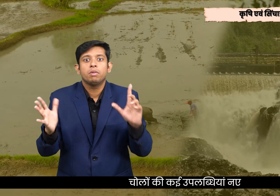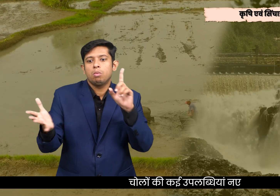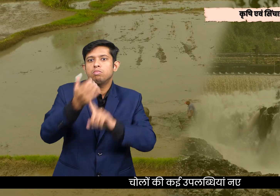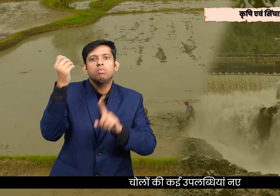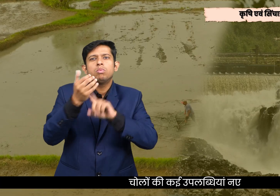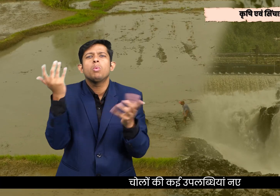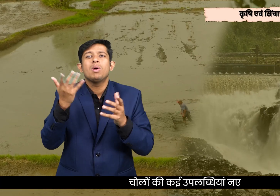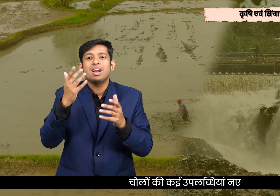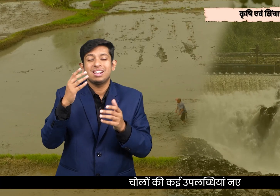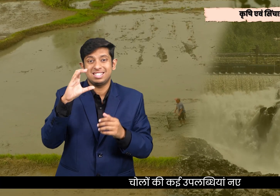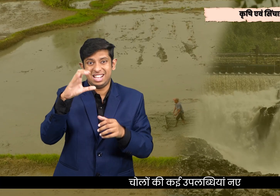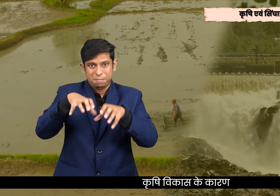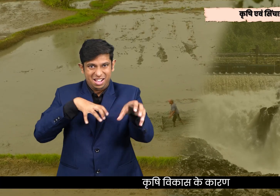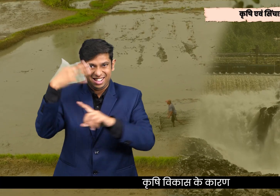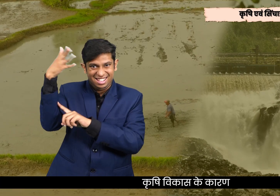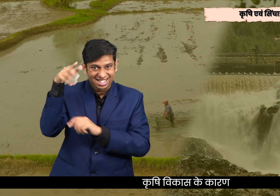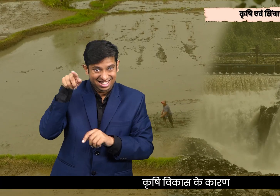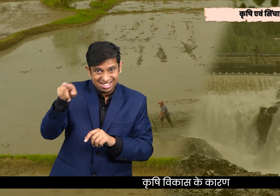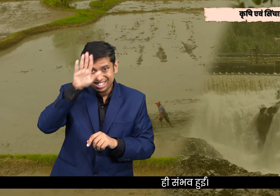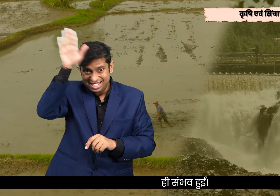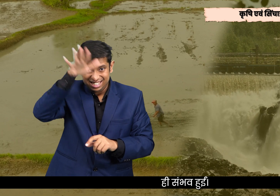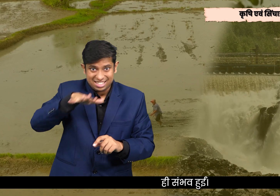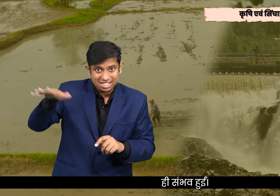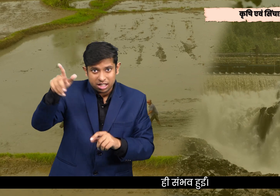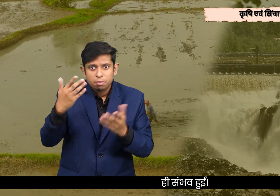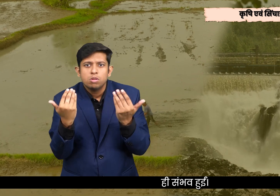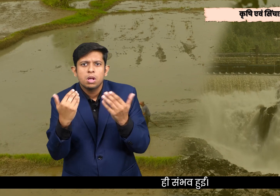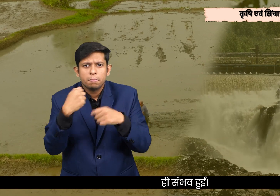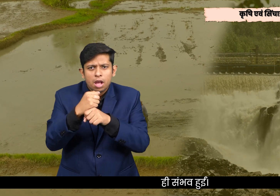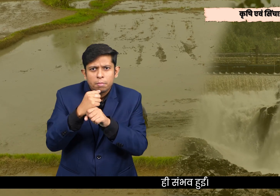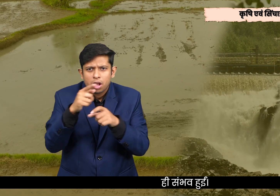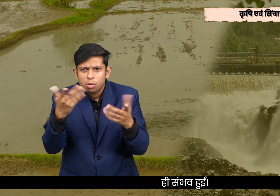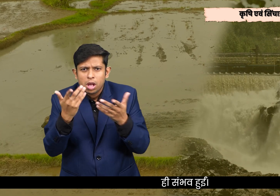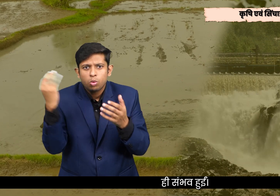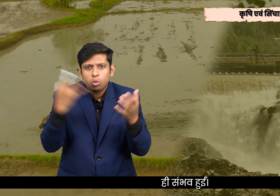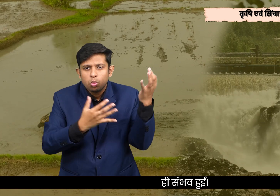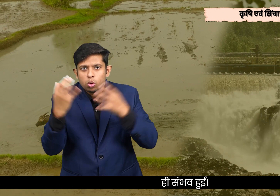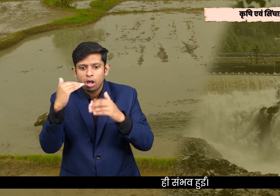चोलों की कई उपलब्धियां नए कृषि विकास के कारण ही संभव हुई।